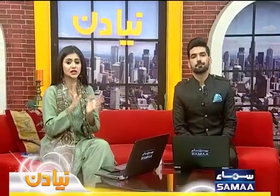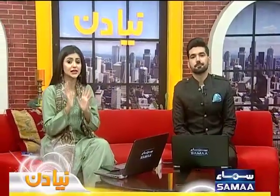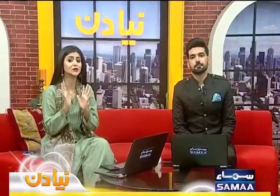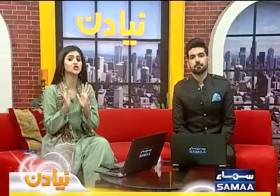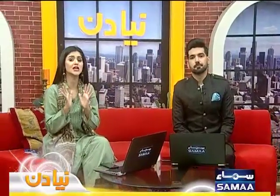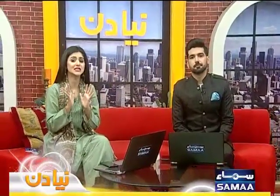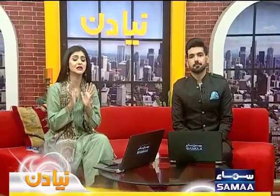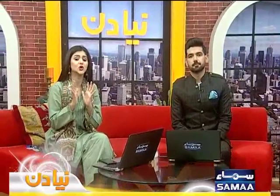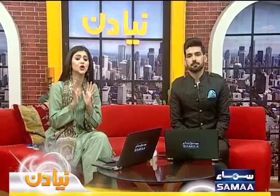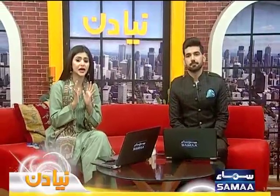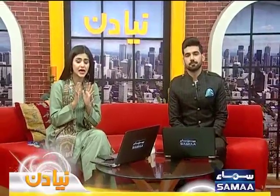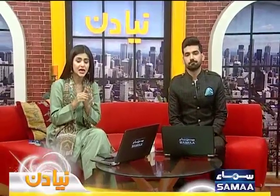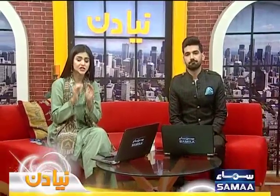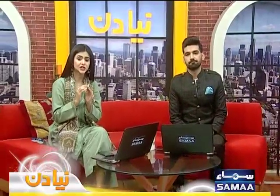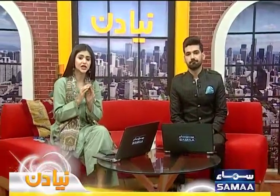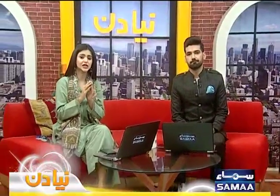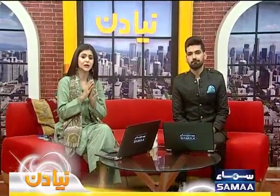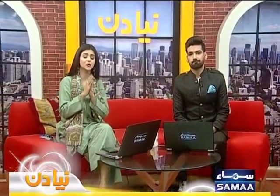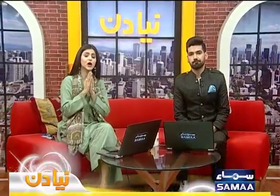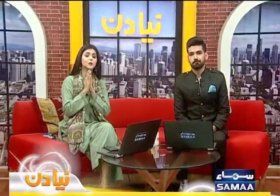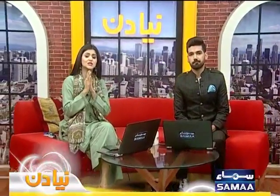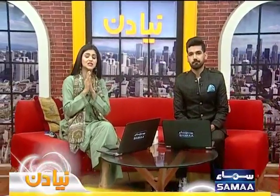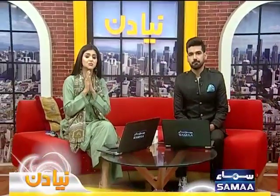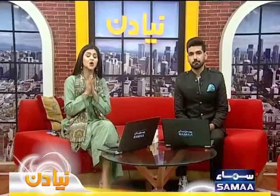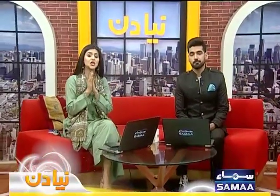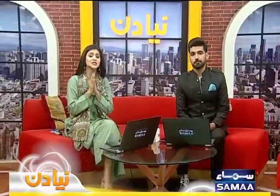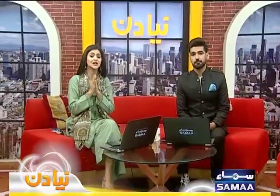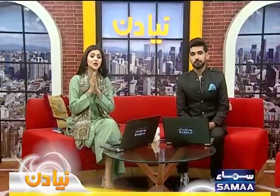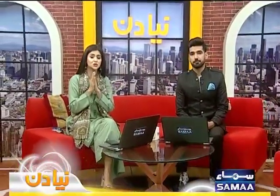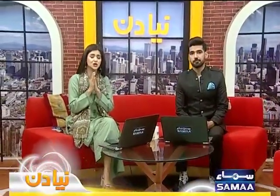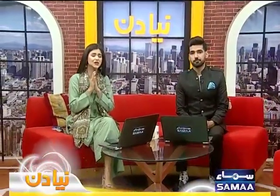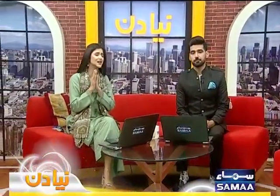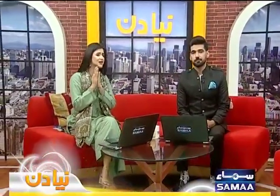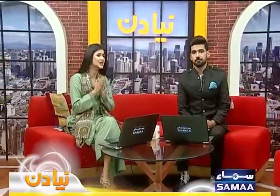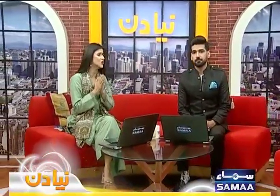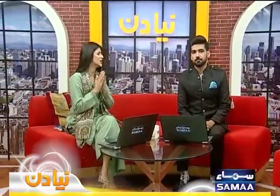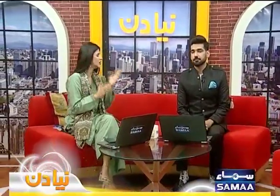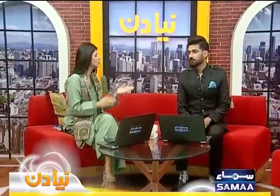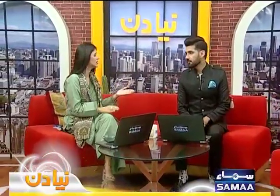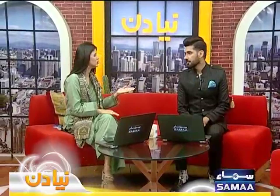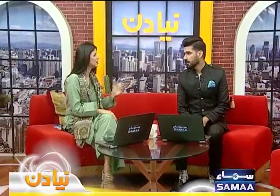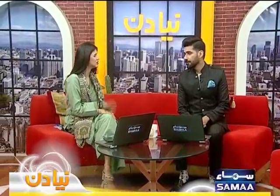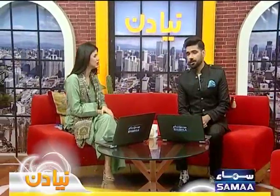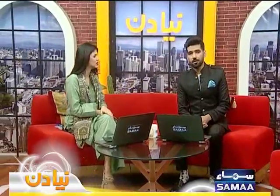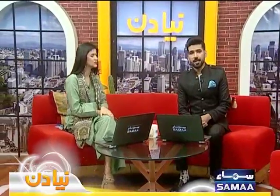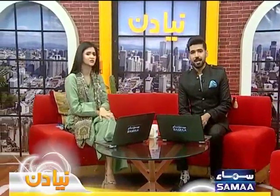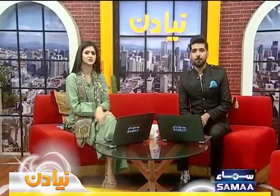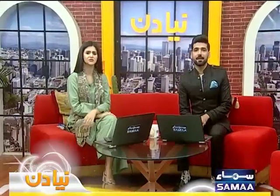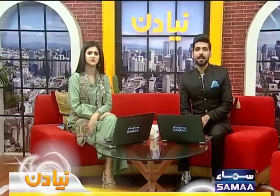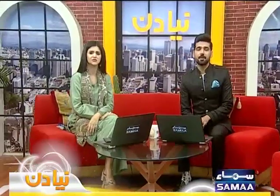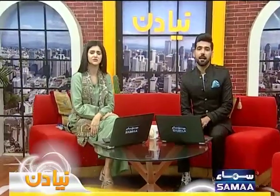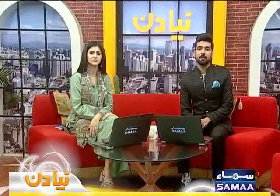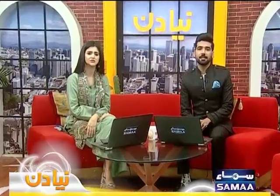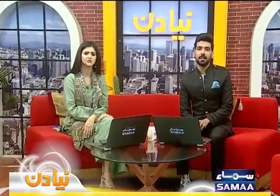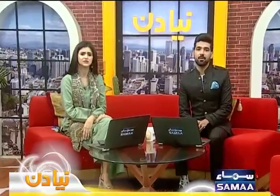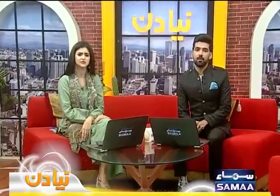हैं, सुन सकते हैं। लेकिन कुछ ऐसे लोग हैं जिनके लिए ये पूरा प्रोसेस बहुत ज़्यादा मुश्किल, बल्कि अगर मैं ये कहूँ कि नामुमकिन है तो गलत नहीं। बिल्कुल उनके लिए नामुमकिन